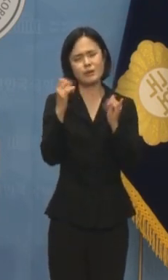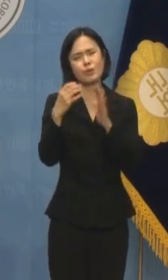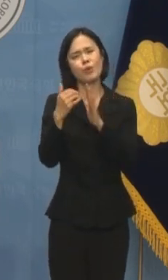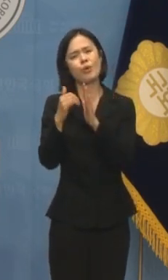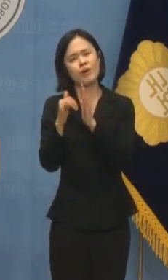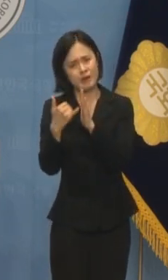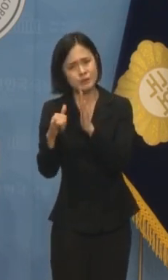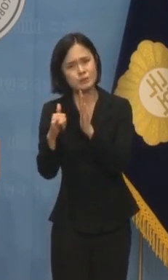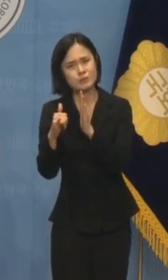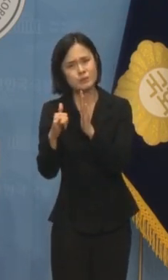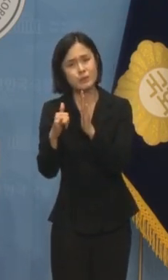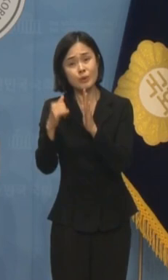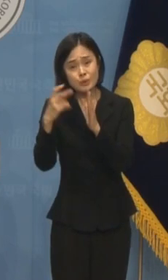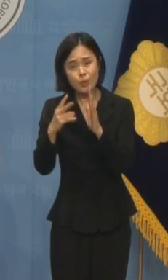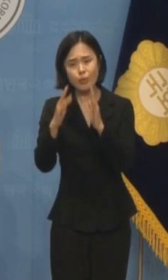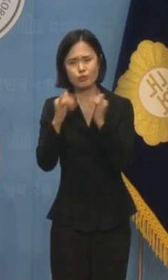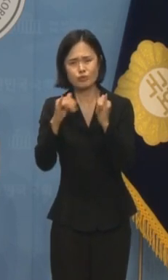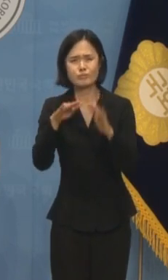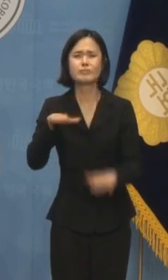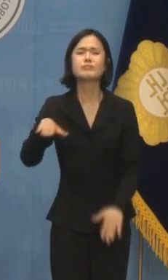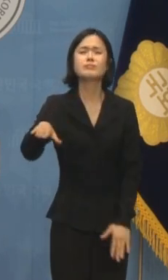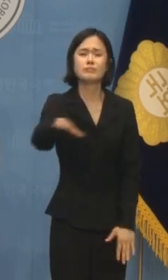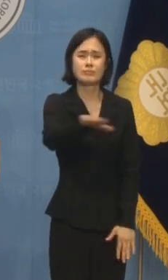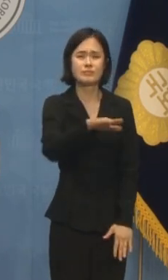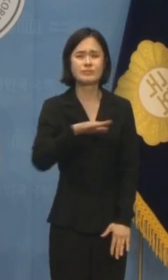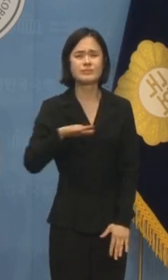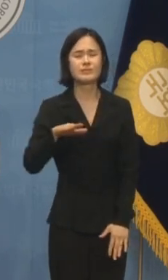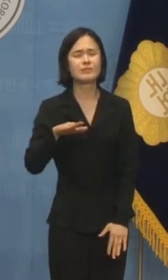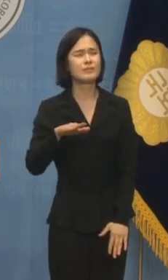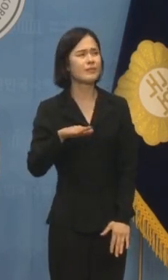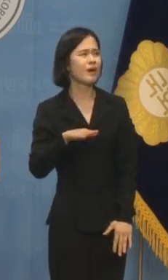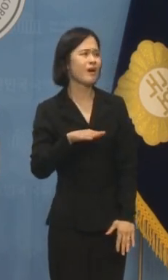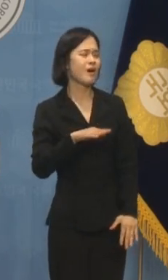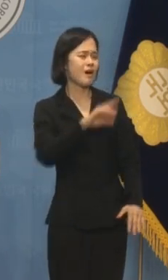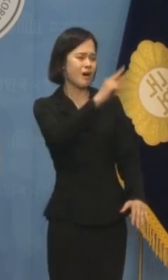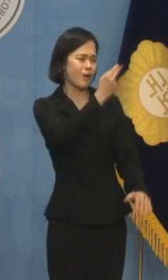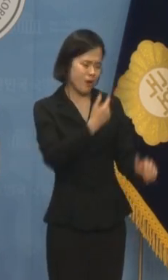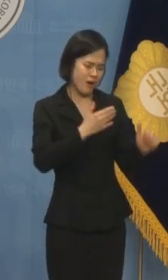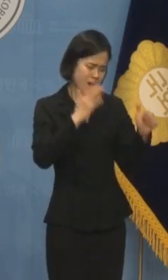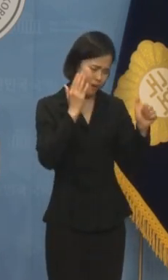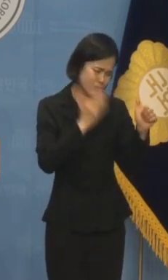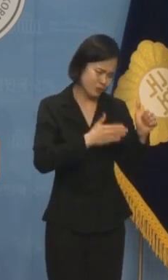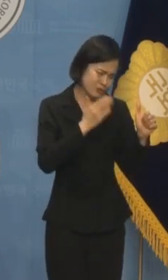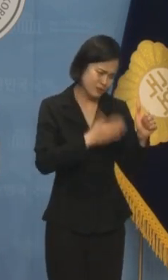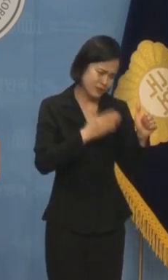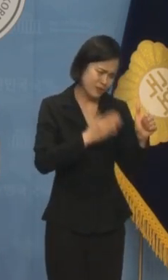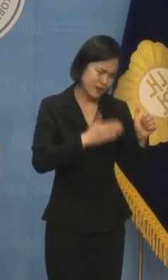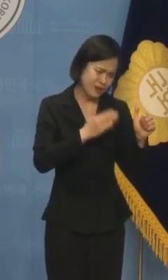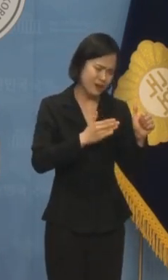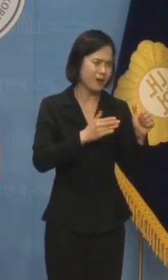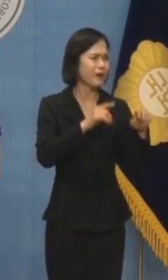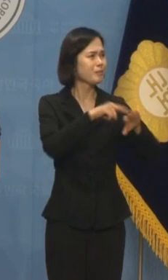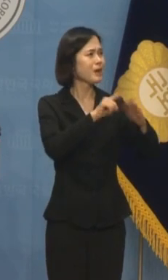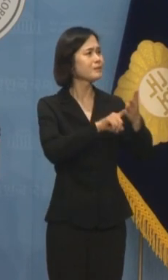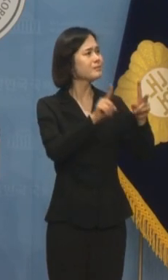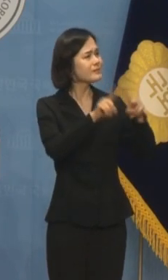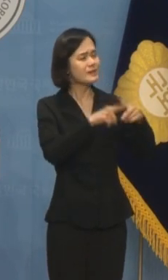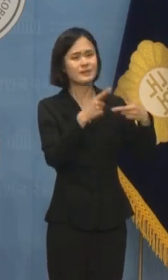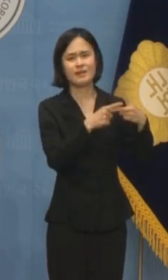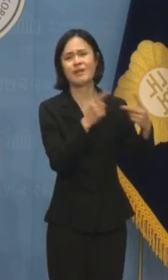지켜는 들 절한 마음을 헤아려 주시기를 부탁드립니다 그